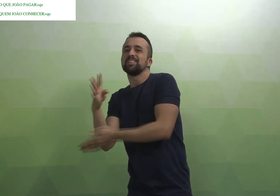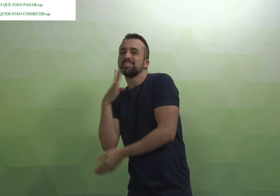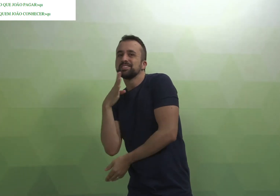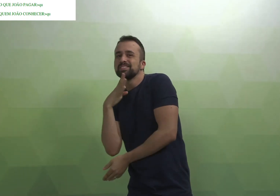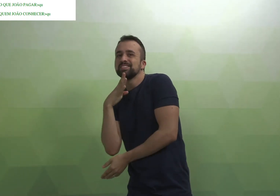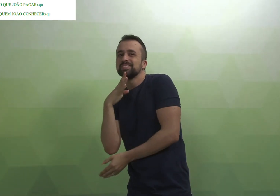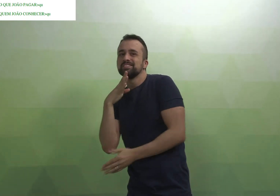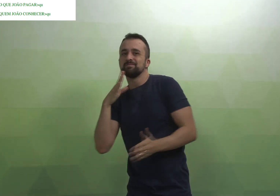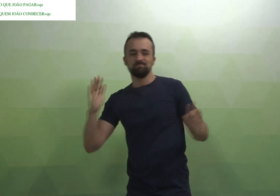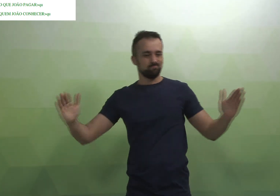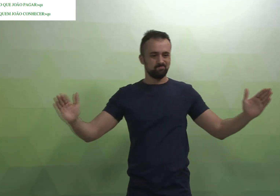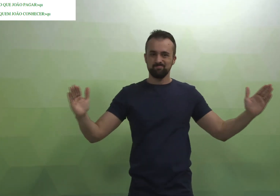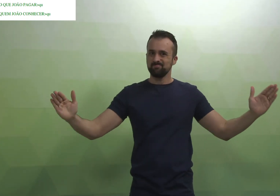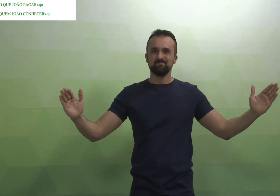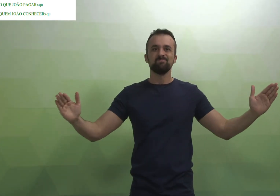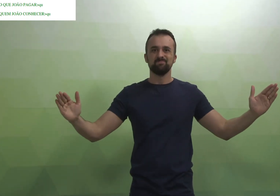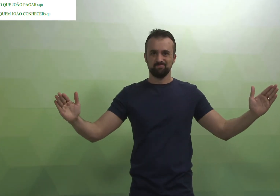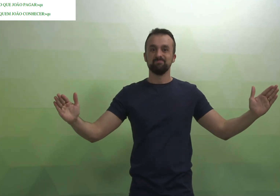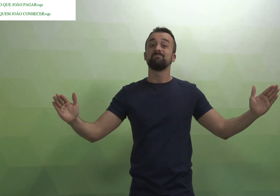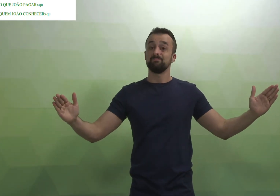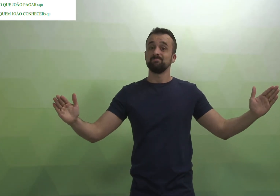até pagar, conhecer.